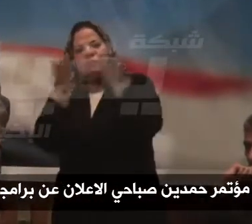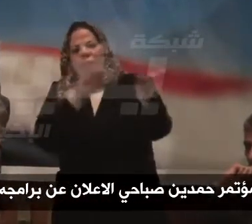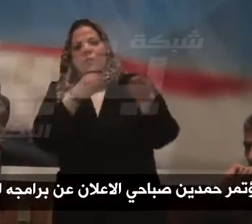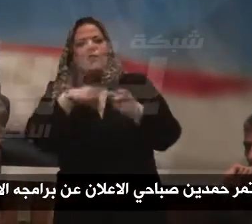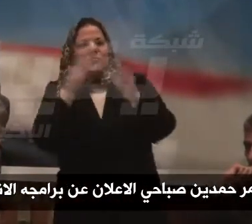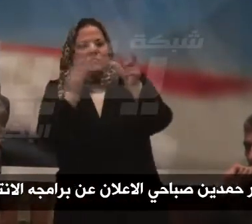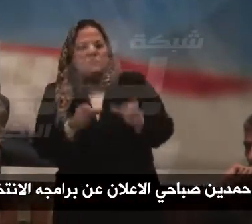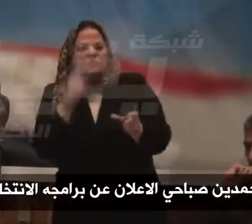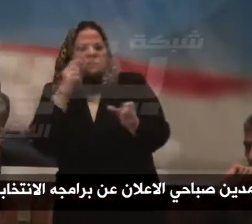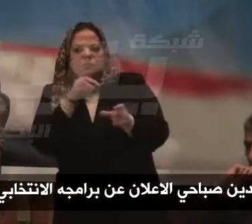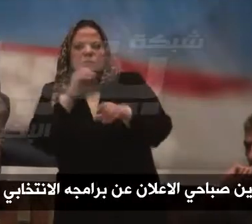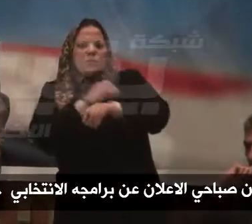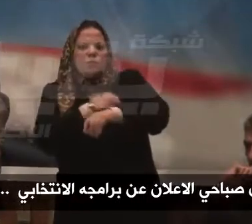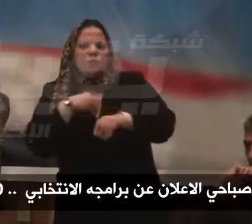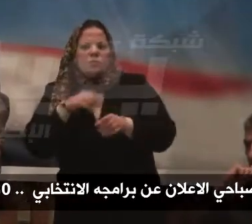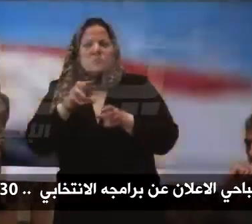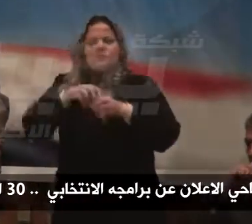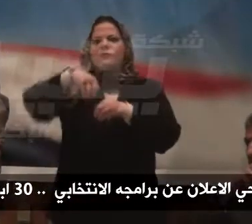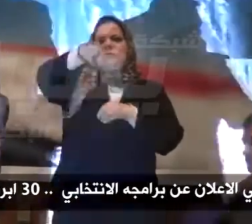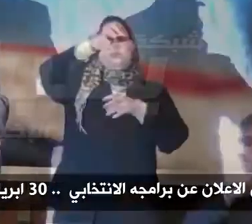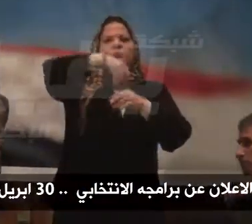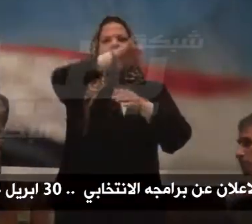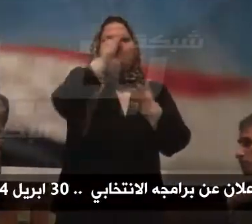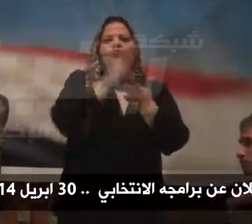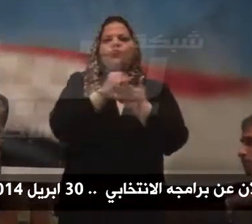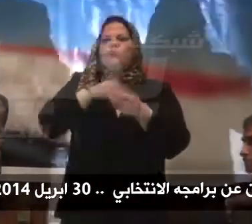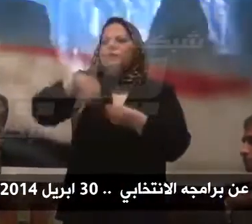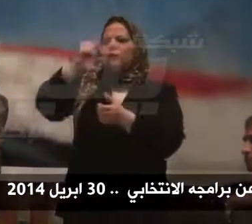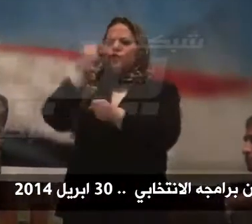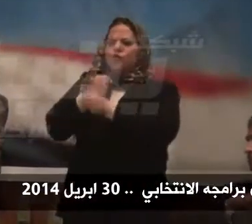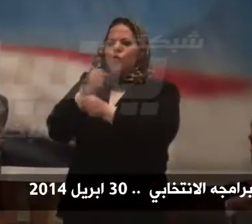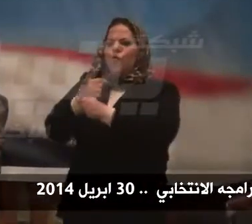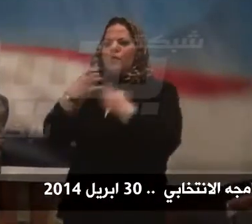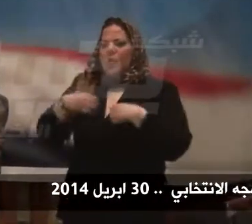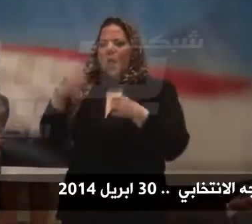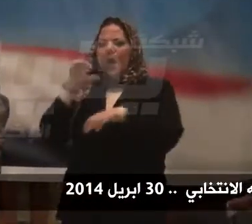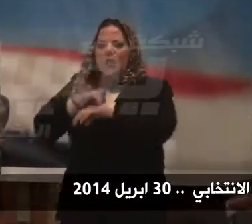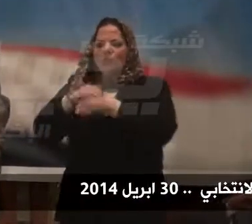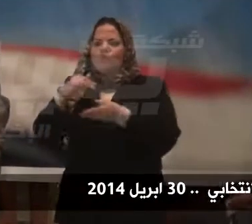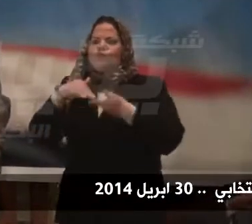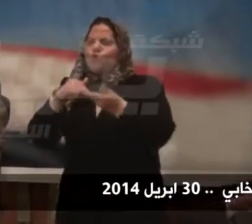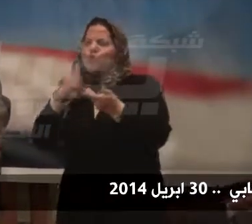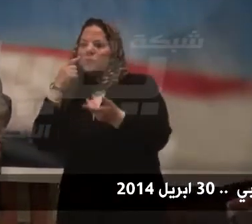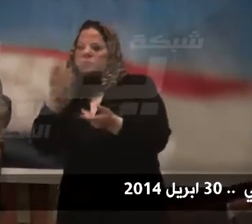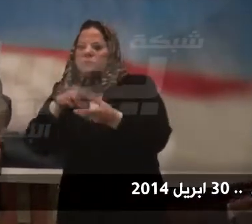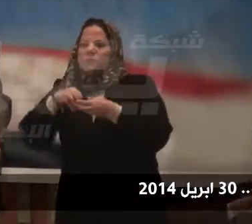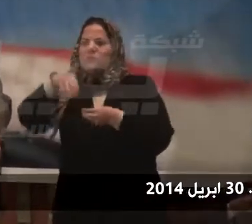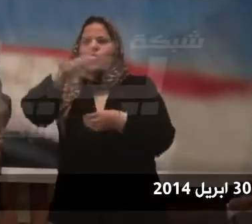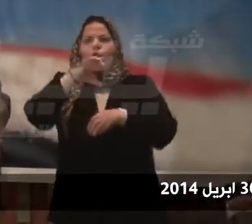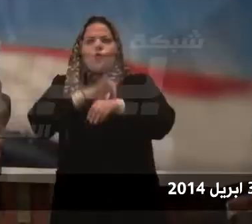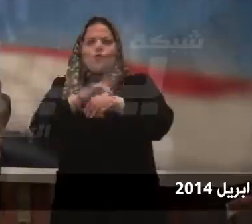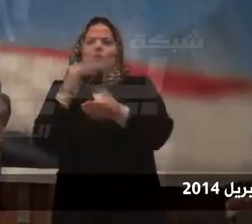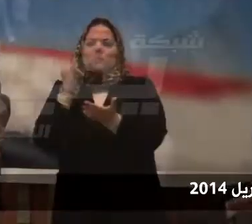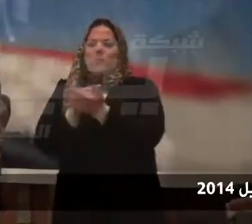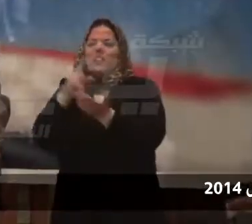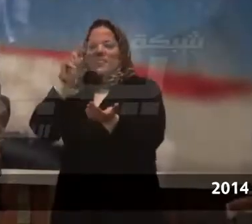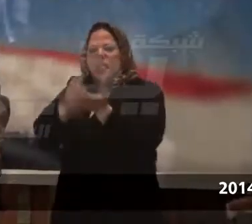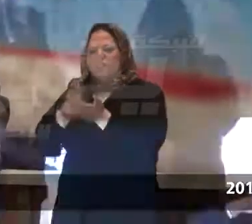من ناحية الأماكن التي يقيمون فيها ويؤدي فيها الخدمة الصحية والدخول التي